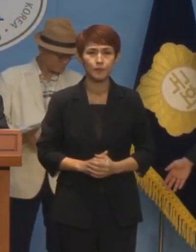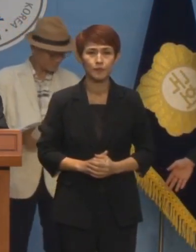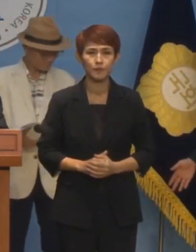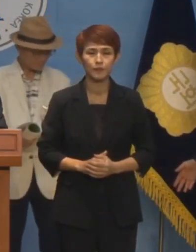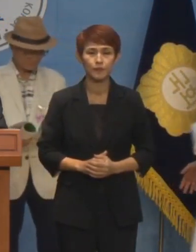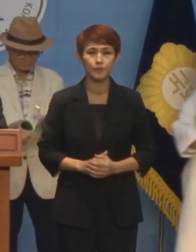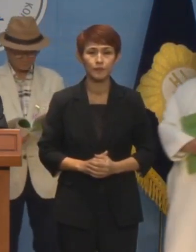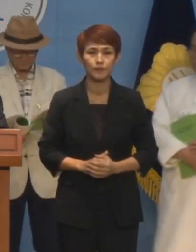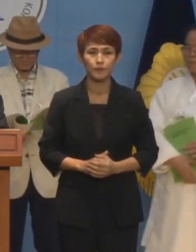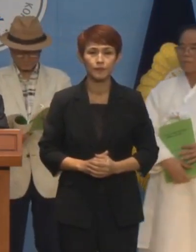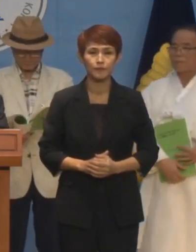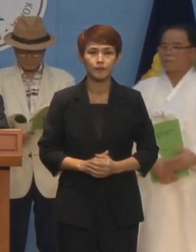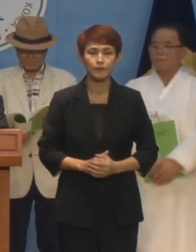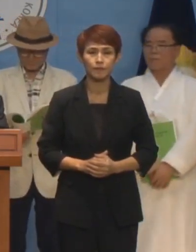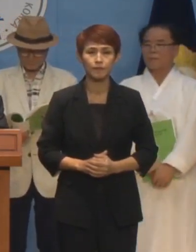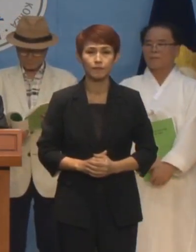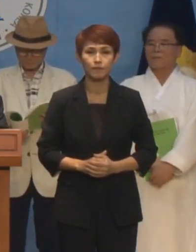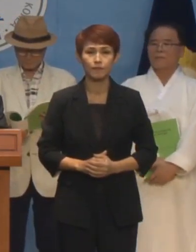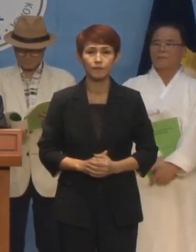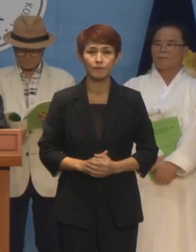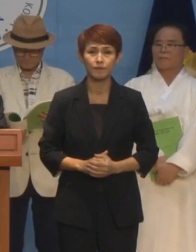이어서 봉독합니다.